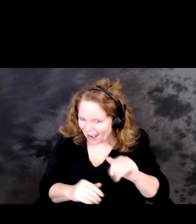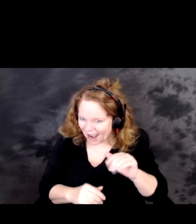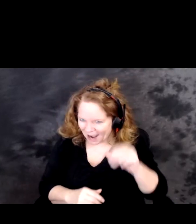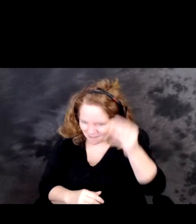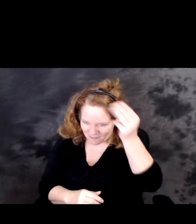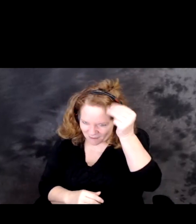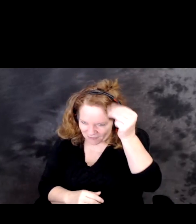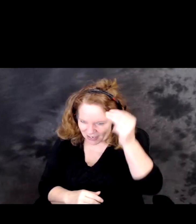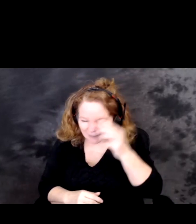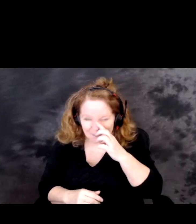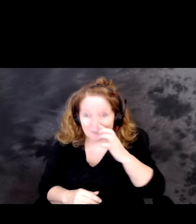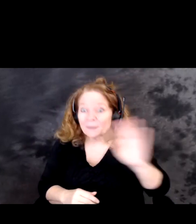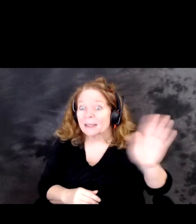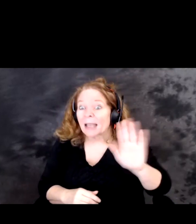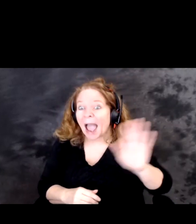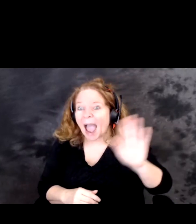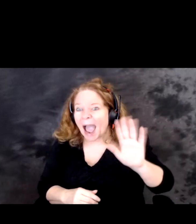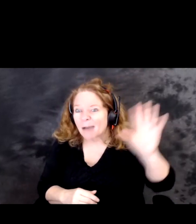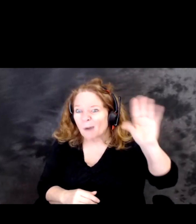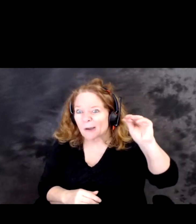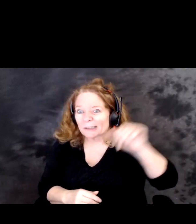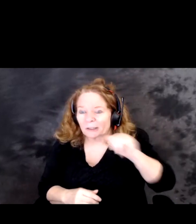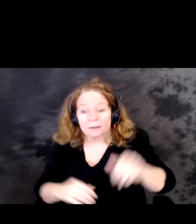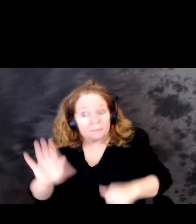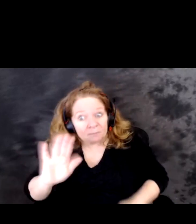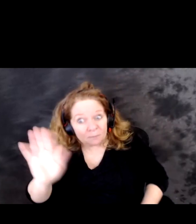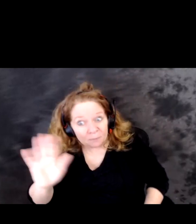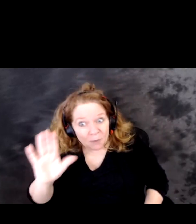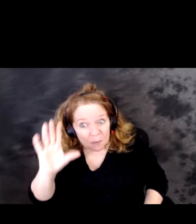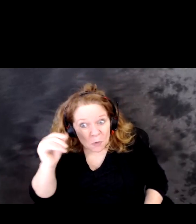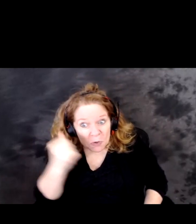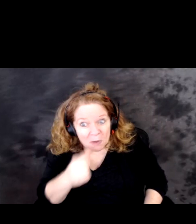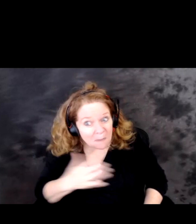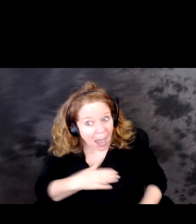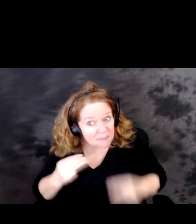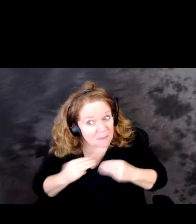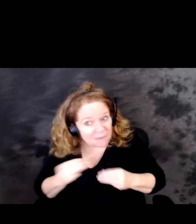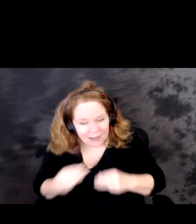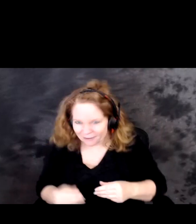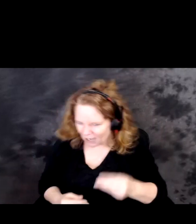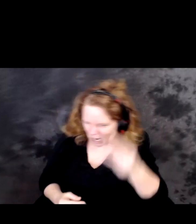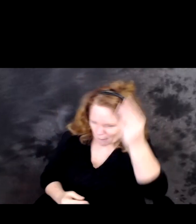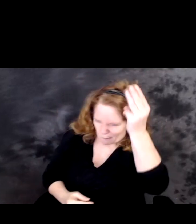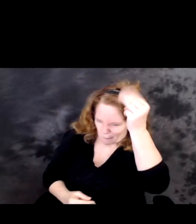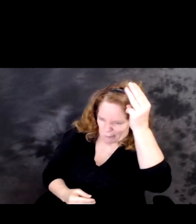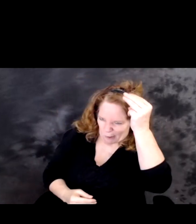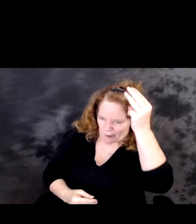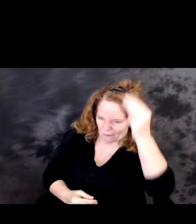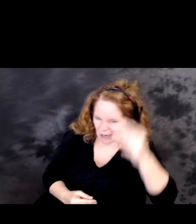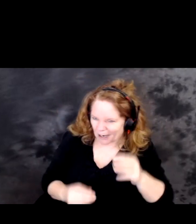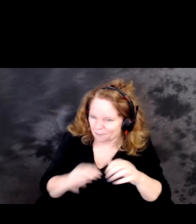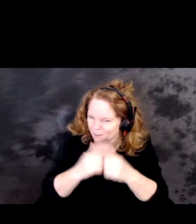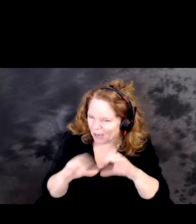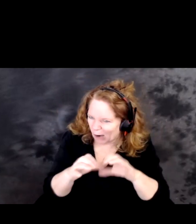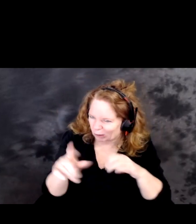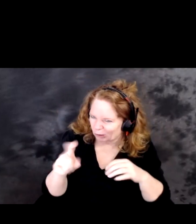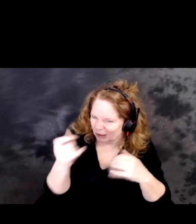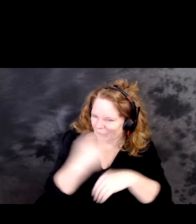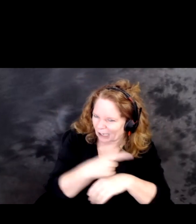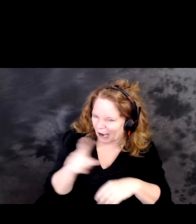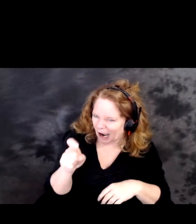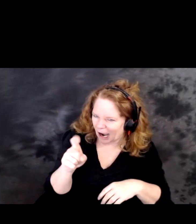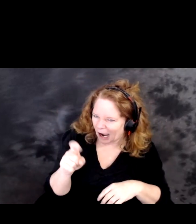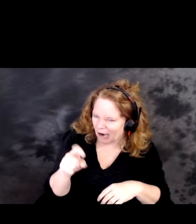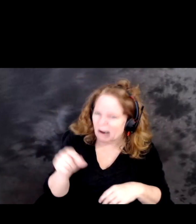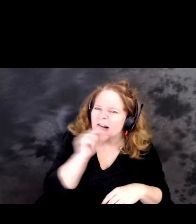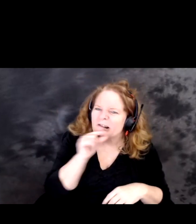Gwen. Hola, niños y niñas. Hola, niños y niñas. Soy Marvin el chiquito. Yo soy Marvin el grande. ¿Cómo están